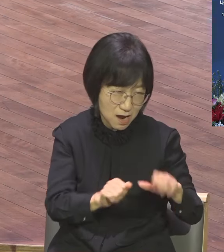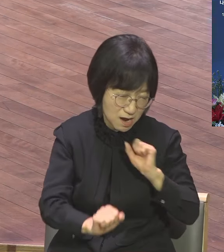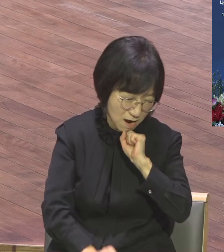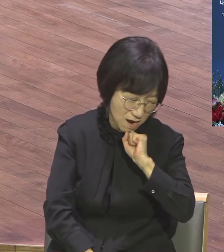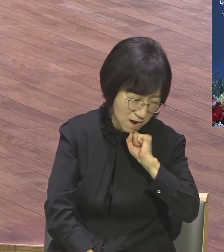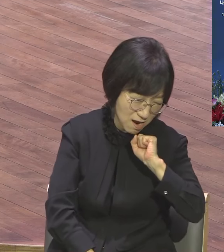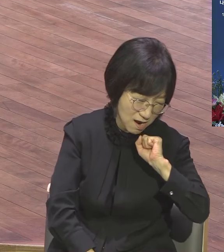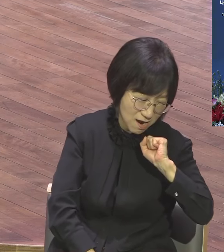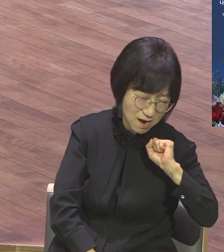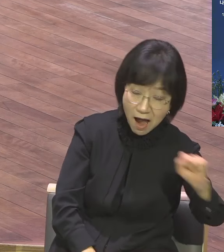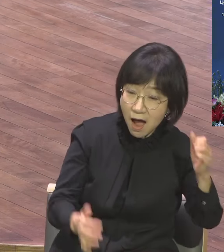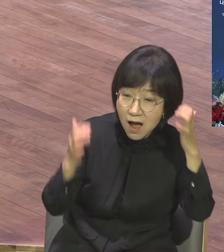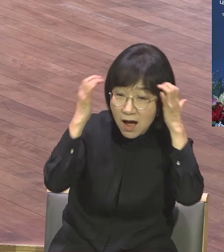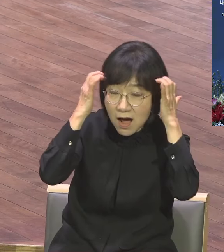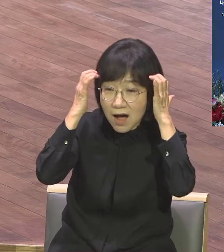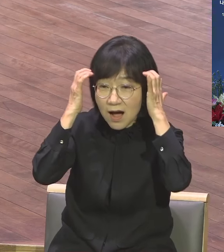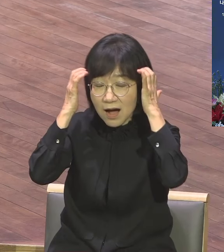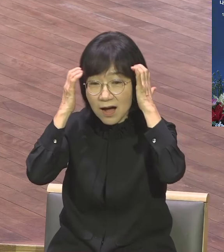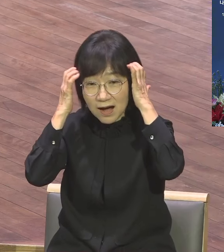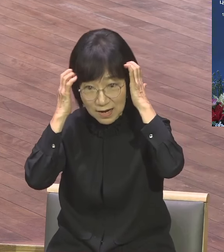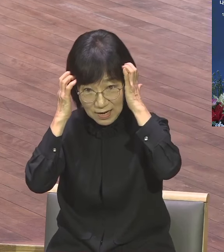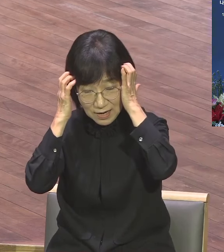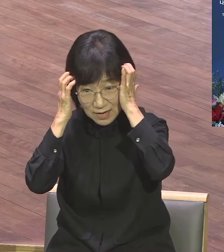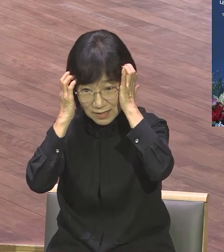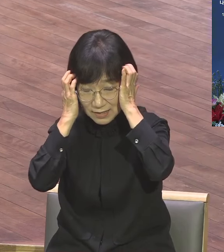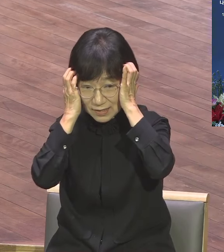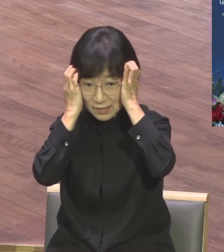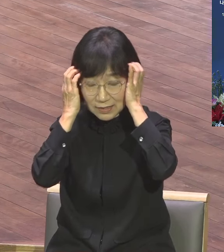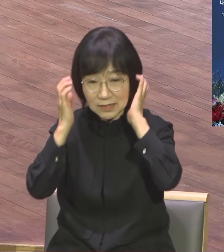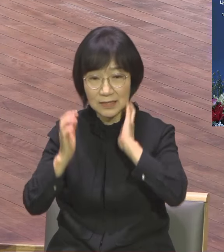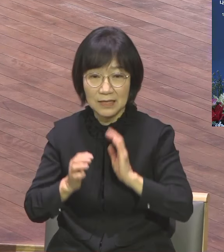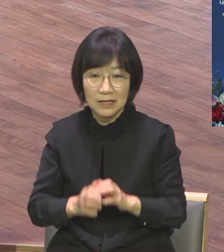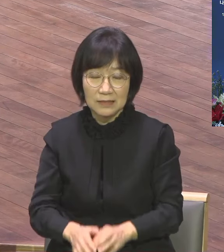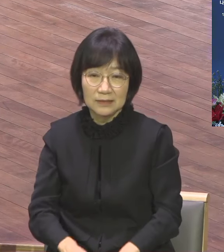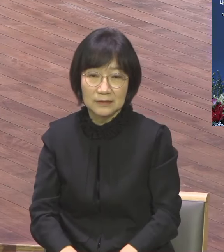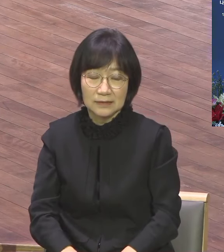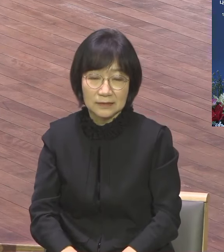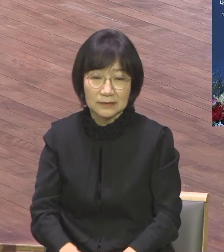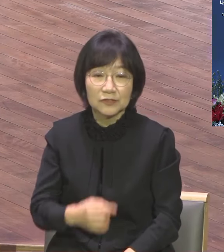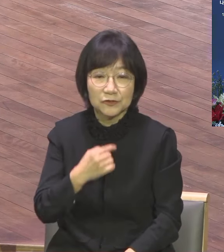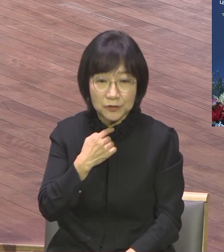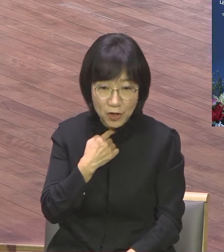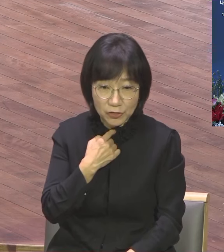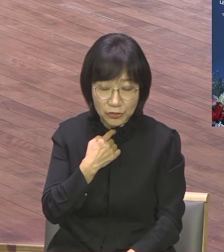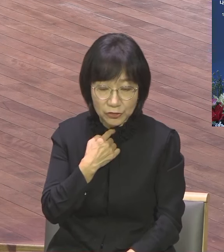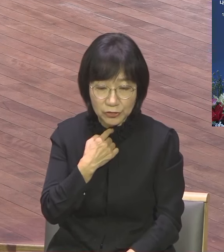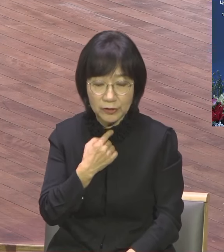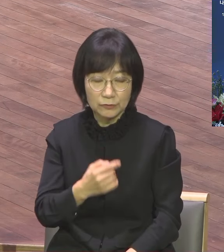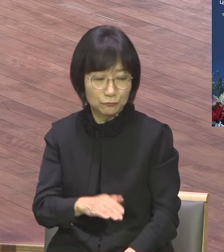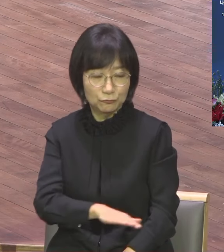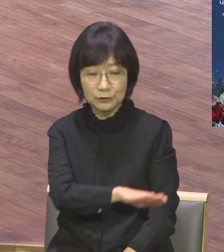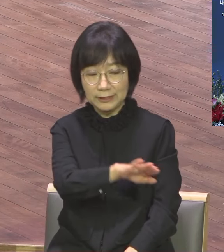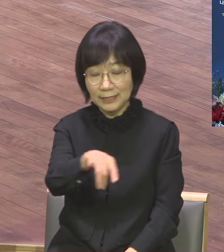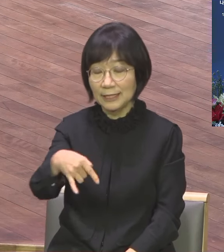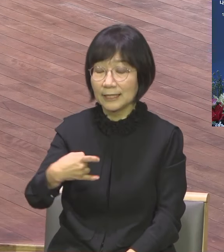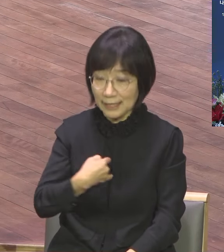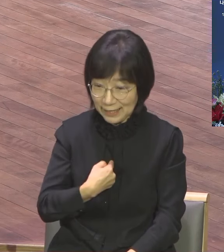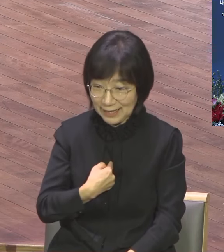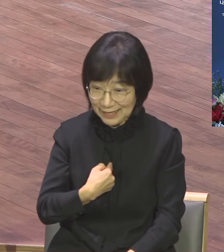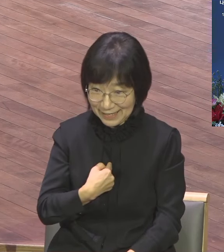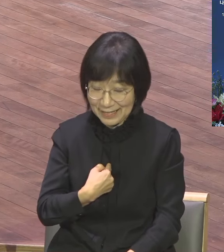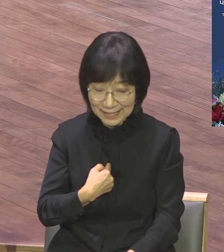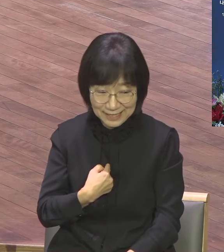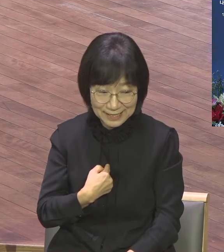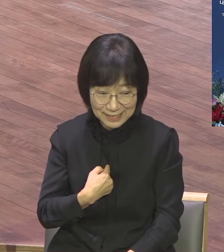영원히 그야말로 끊임없는 멸망길로 갈 수밖에 없는 우리 운명인데